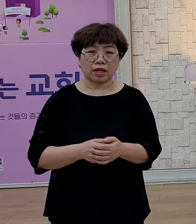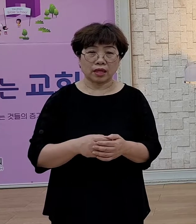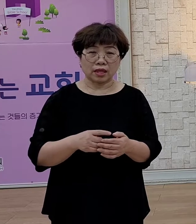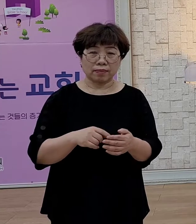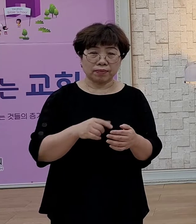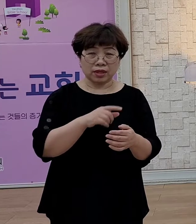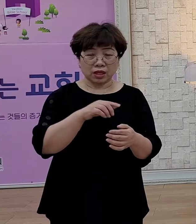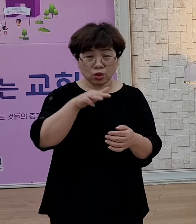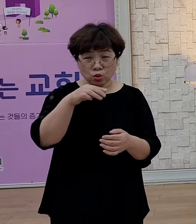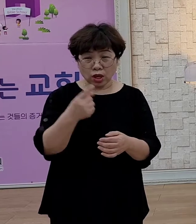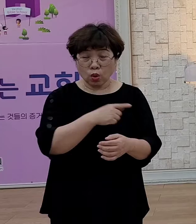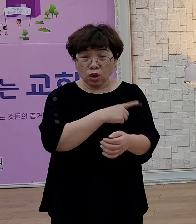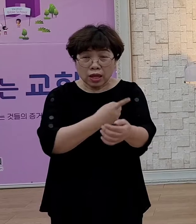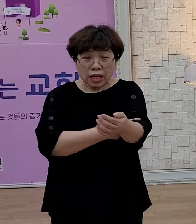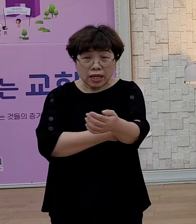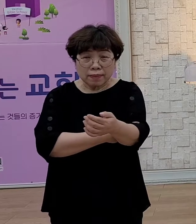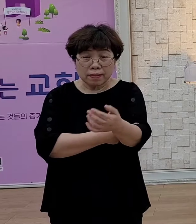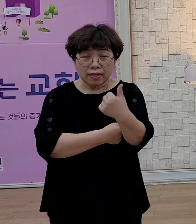죽었어요.